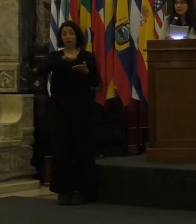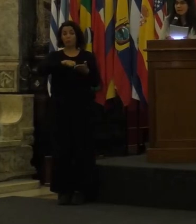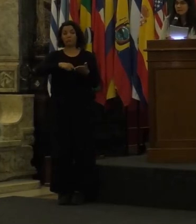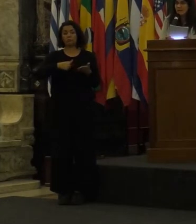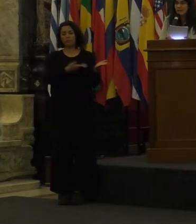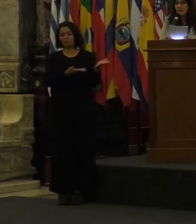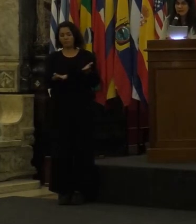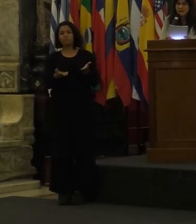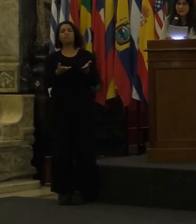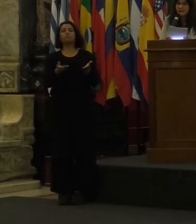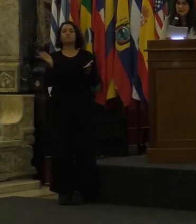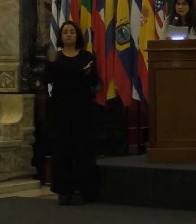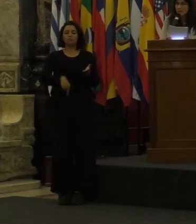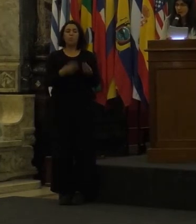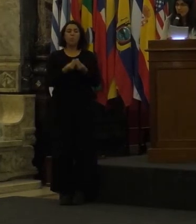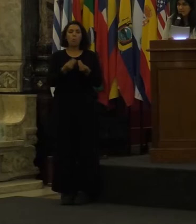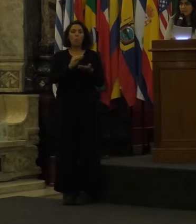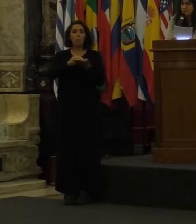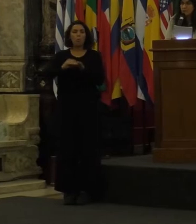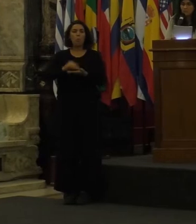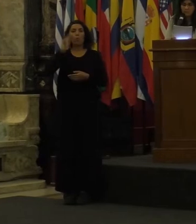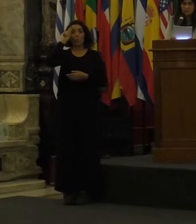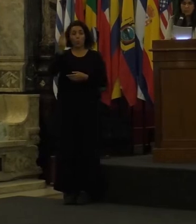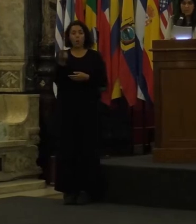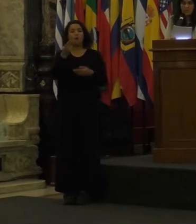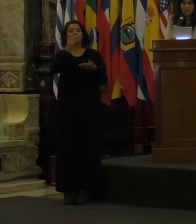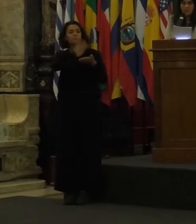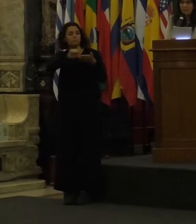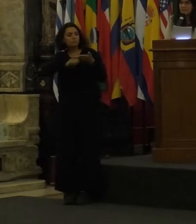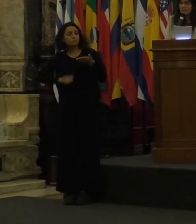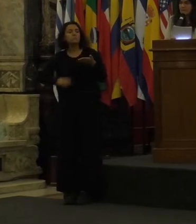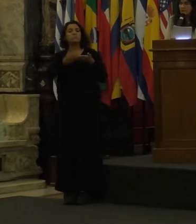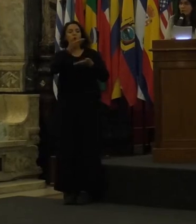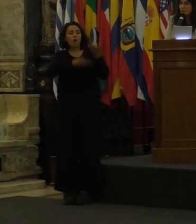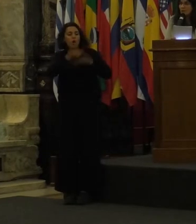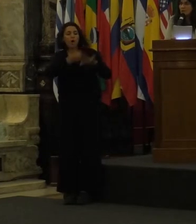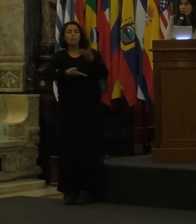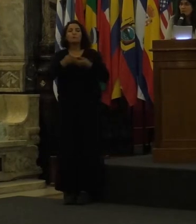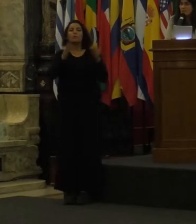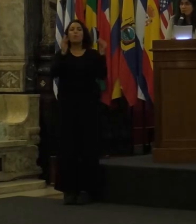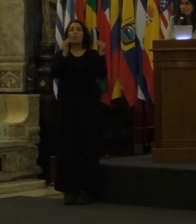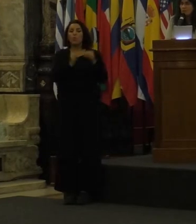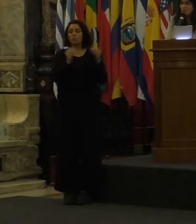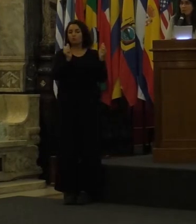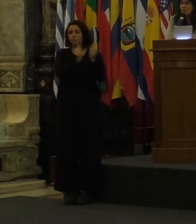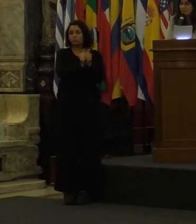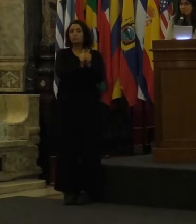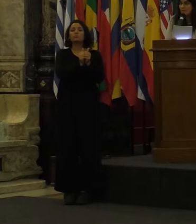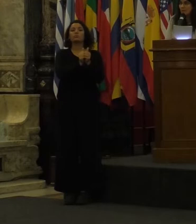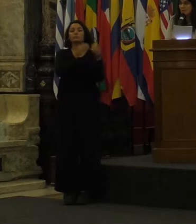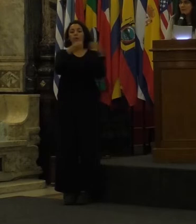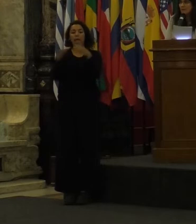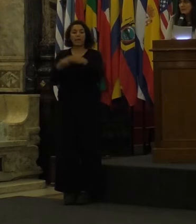contar, trabajar y colaborar juntos con ella y los distintos equipos que vamos